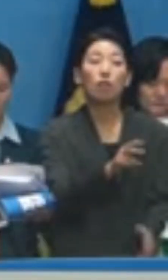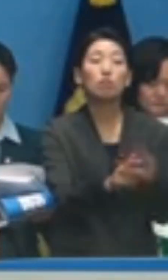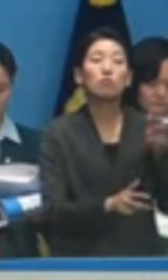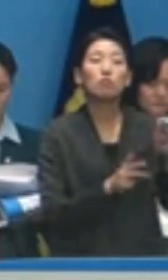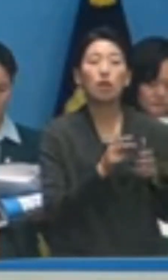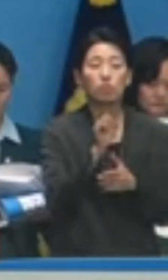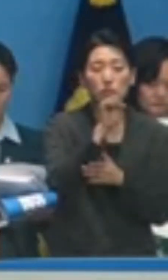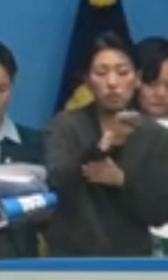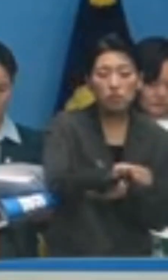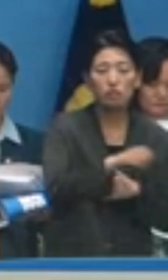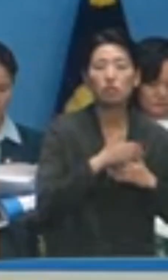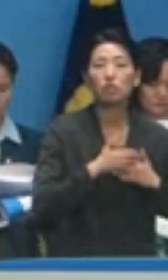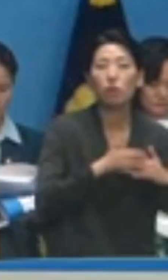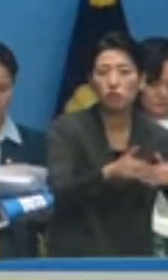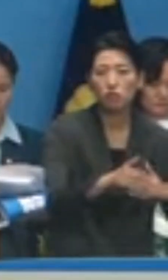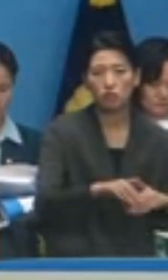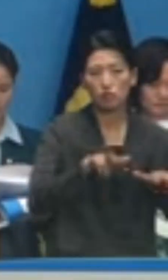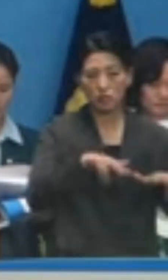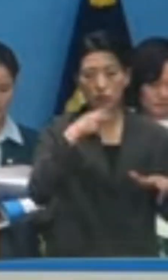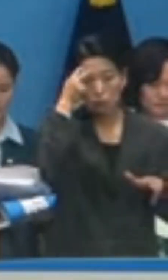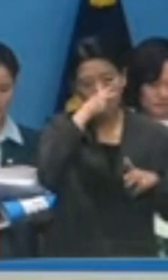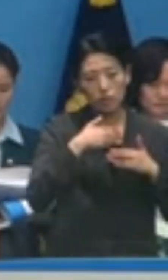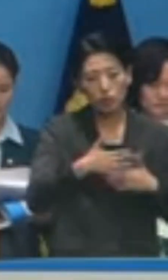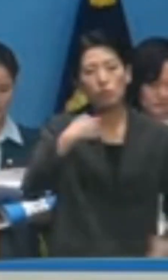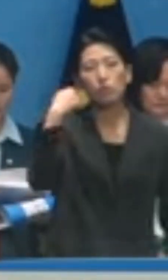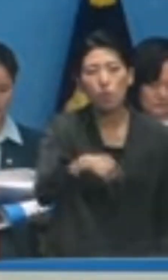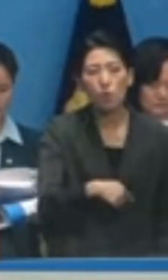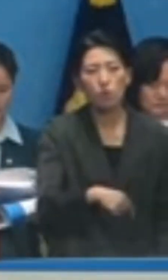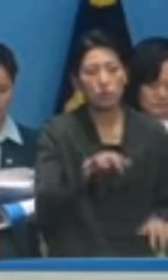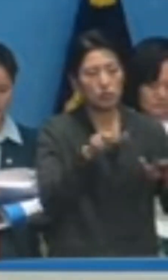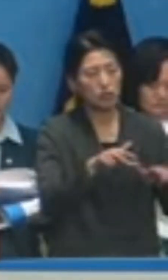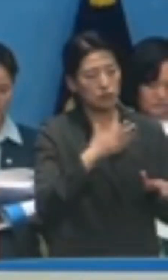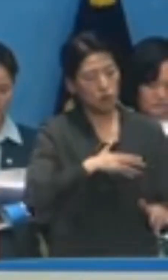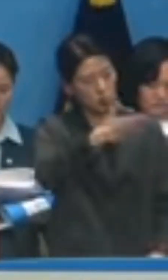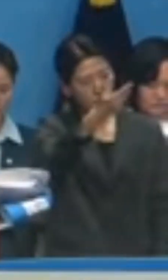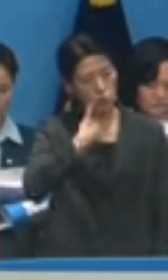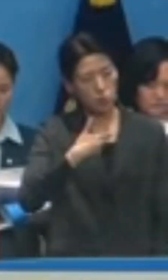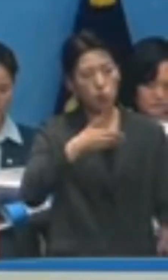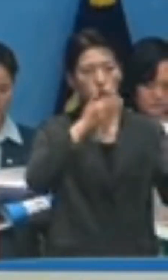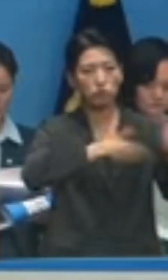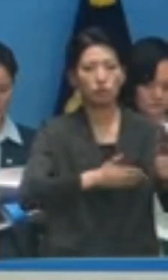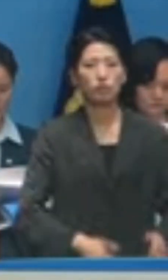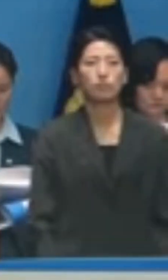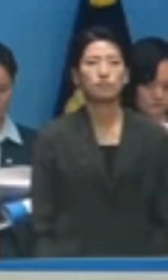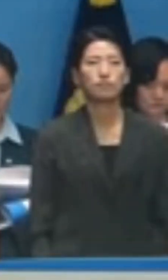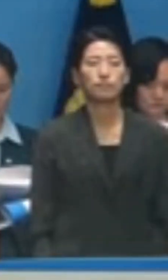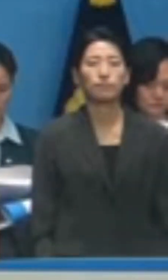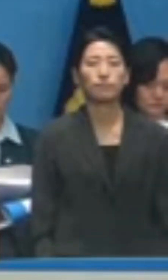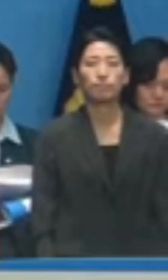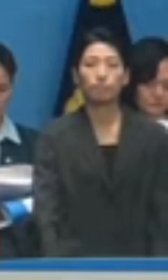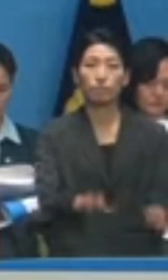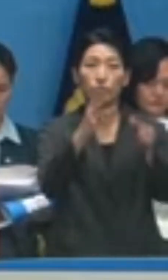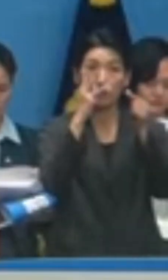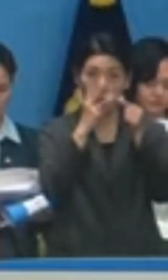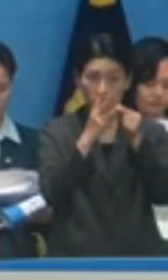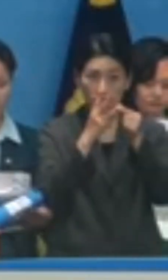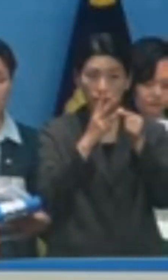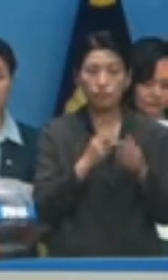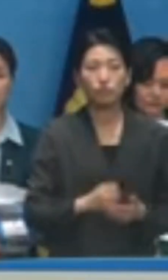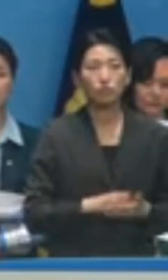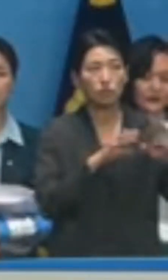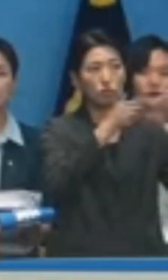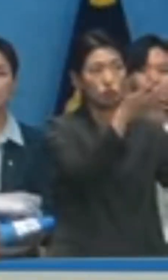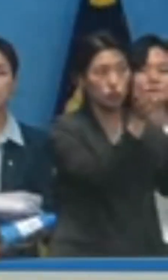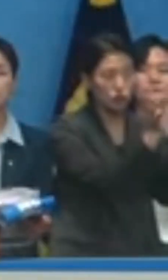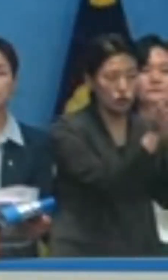조사 진행 상황을 즉시 광명 시민들한테 알려야 합니다. 셋째, 국토부는 안전한 건설 현장을